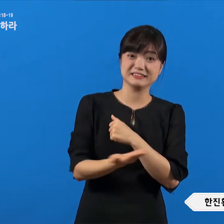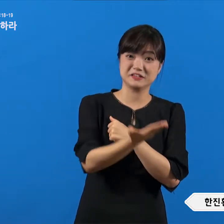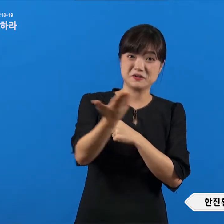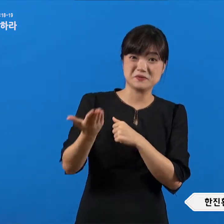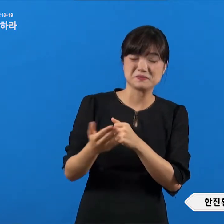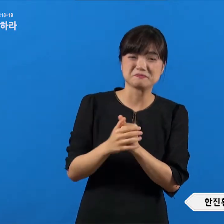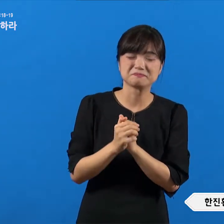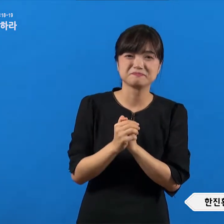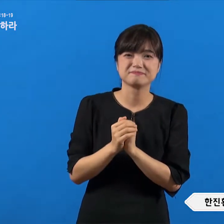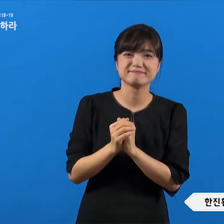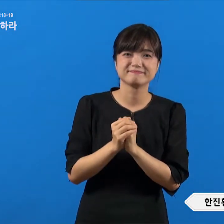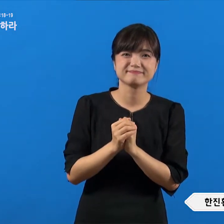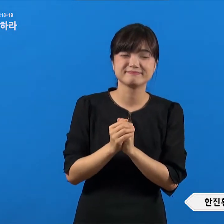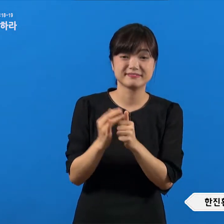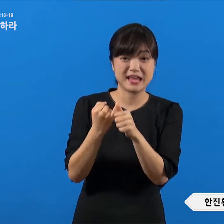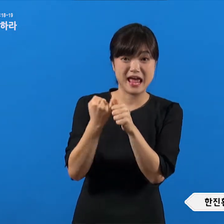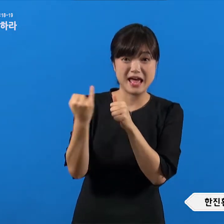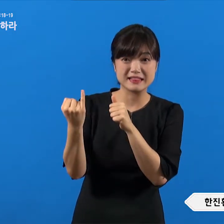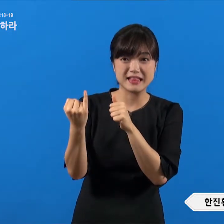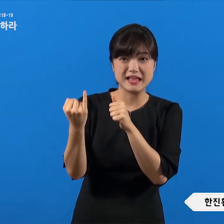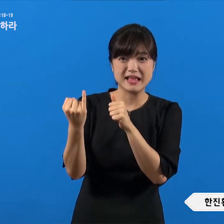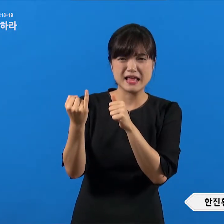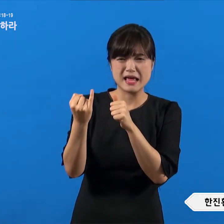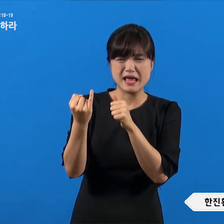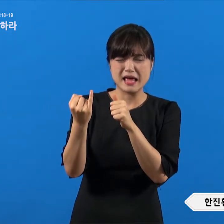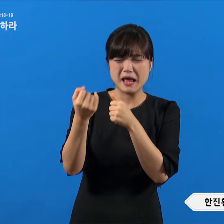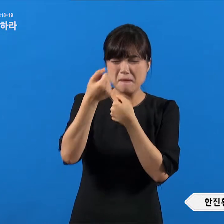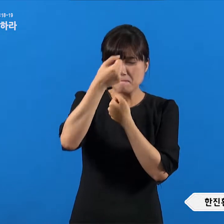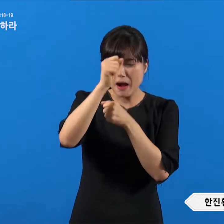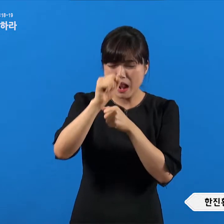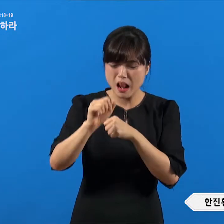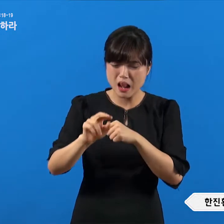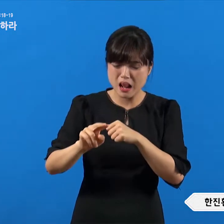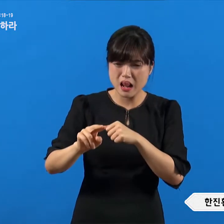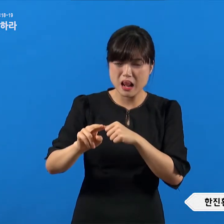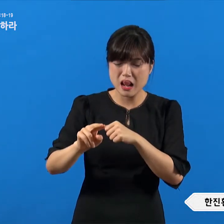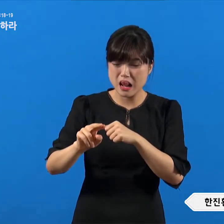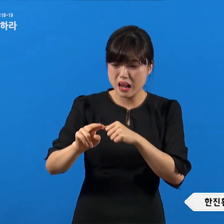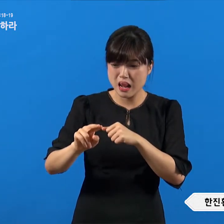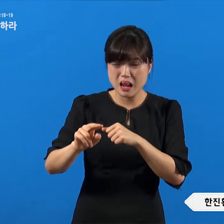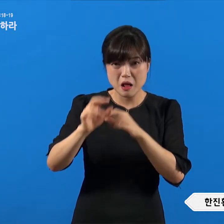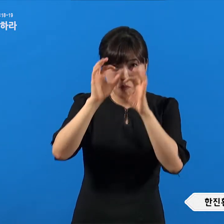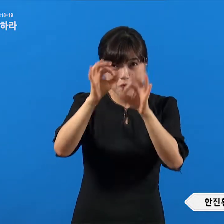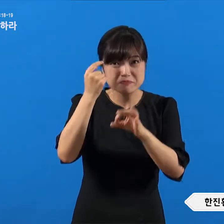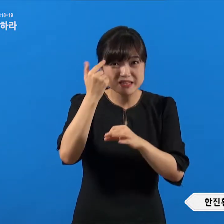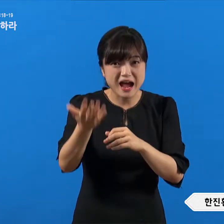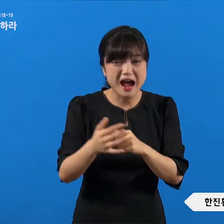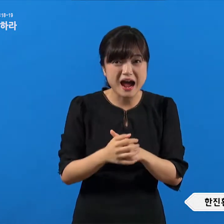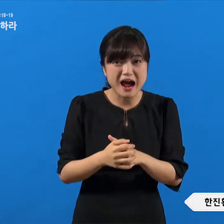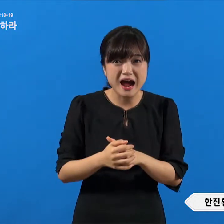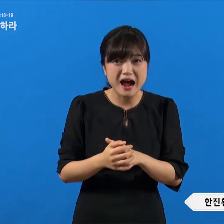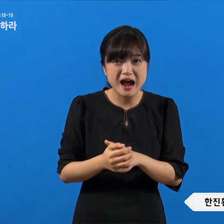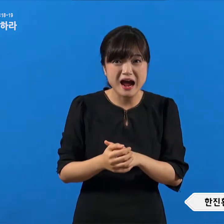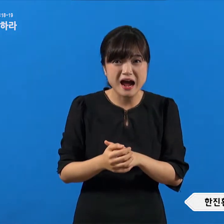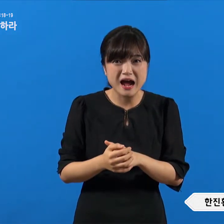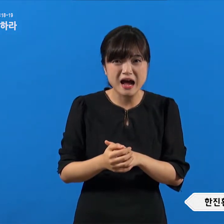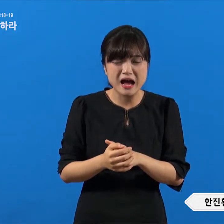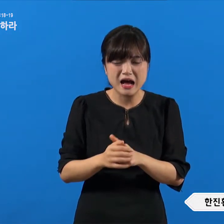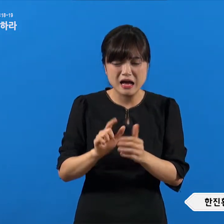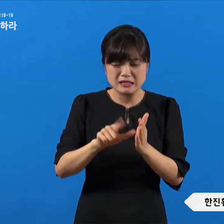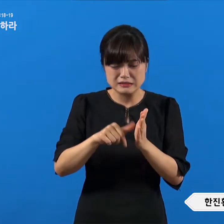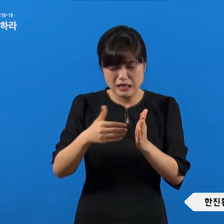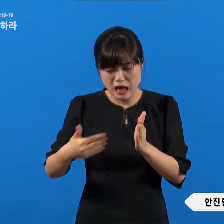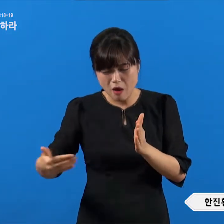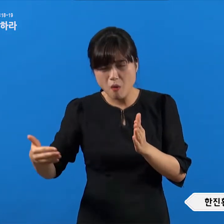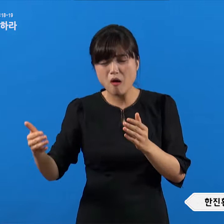여러분, 아내의 갈라진 발바닥이 눈에 들어와야 합니다. 세월의 무게를